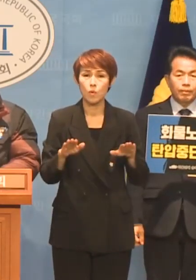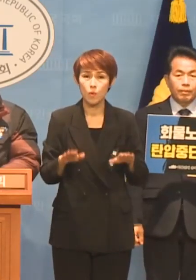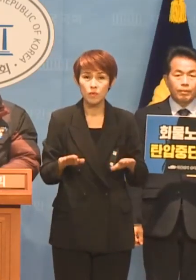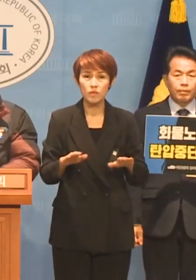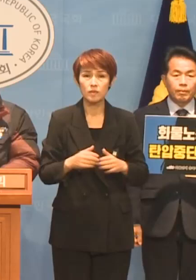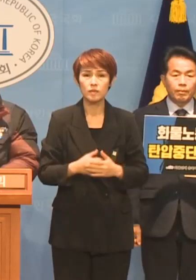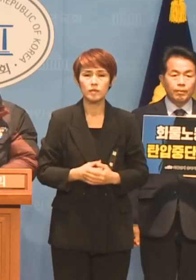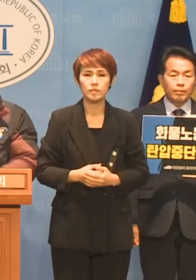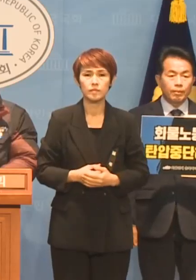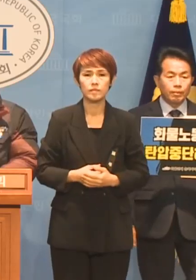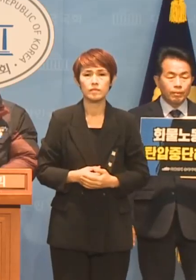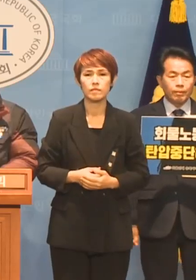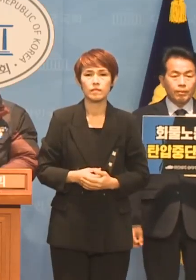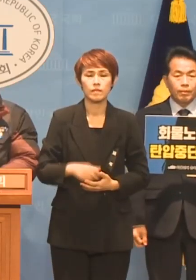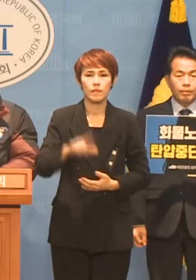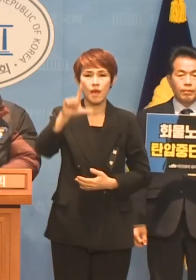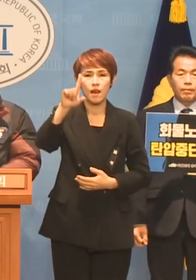계열사인